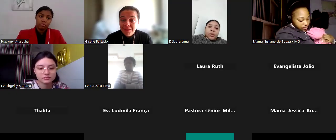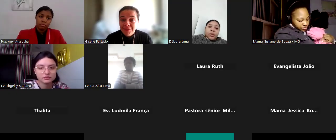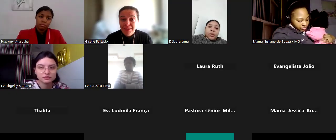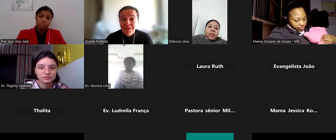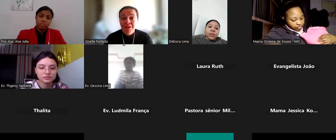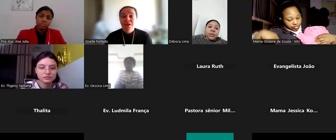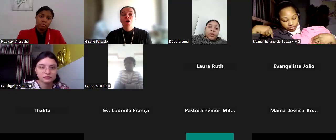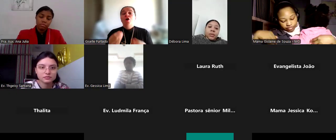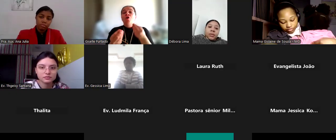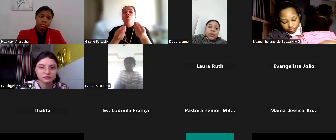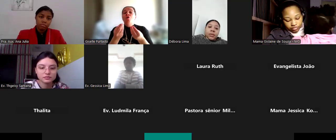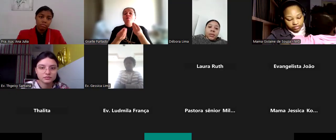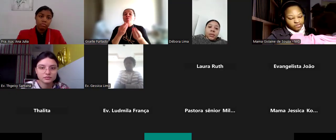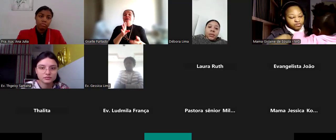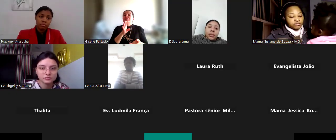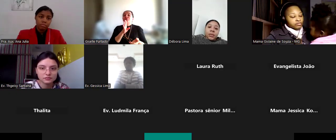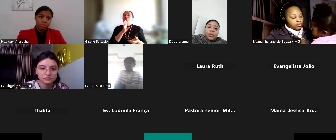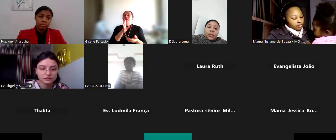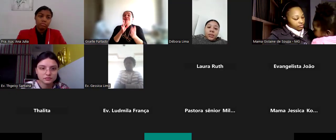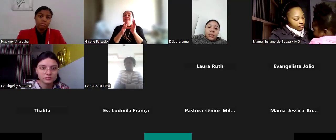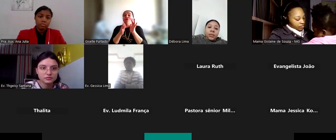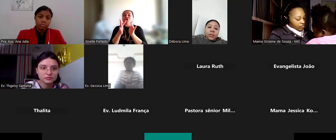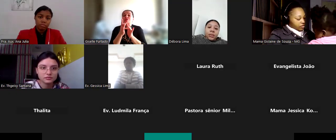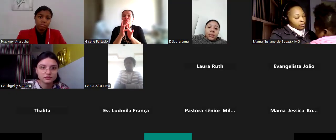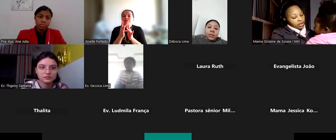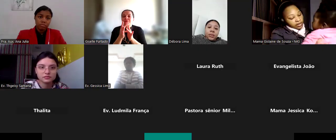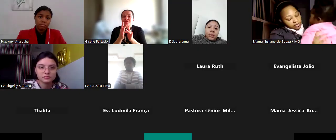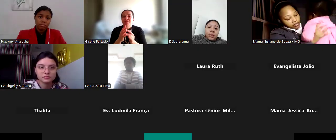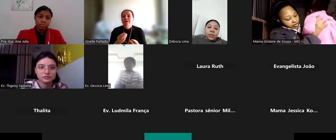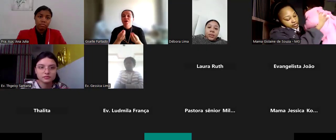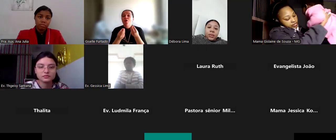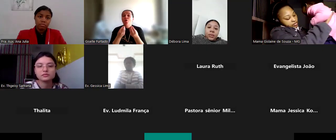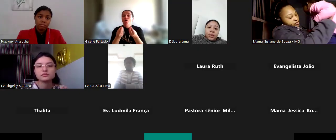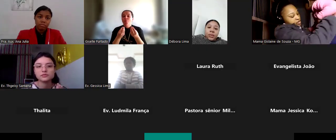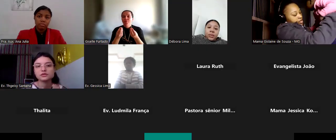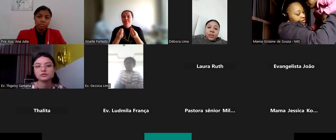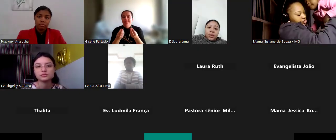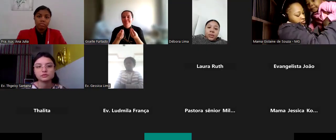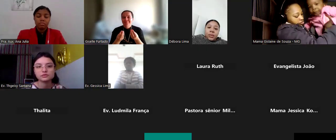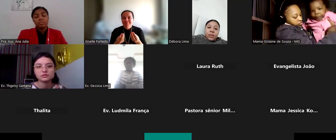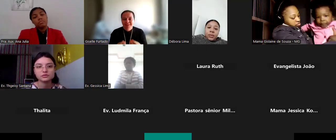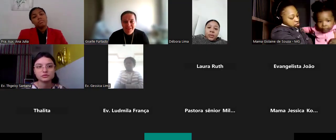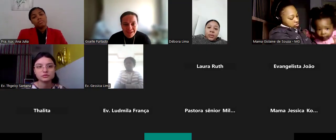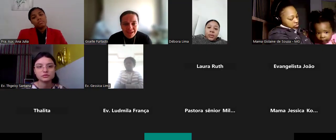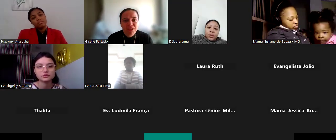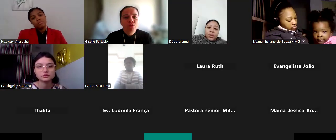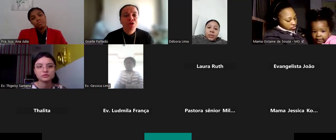sinalize, como eles vão conhecer Jesus? Como? Então o Senhor